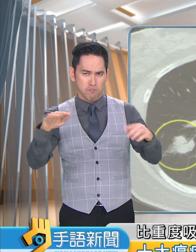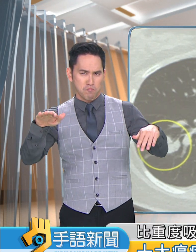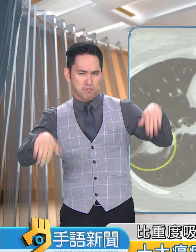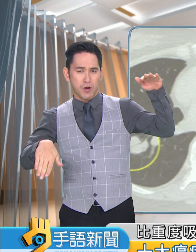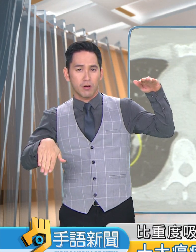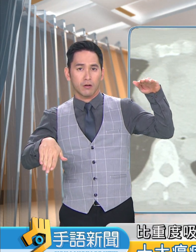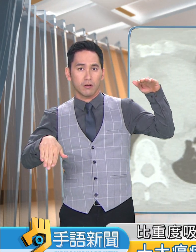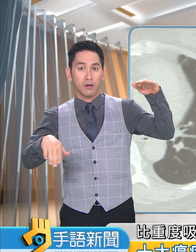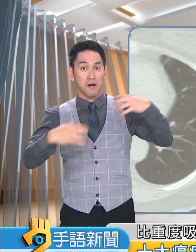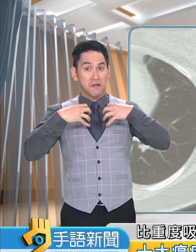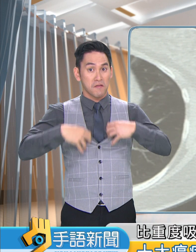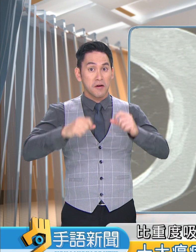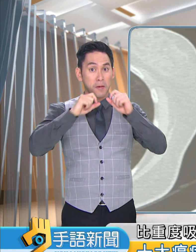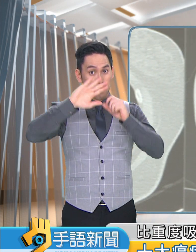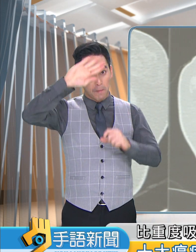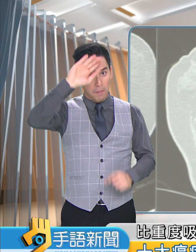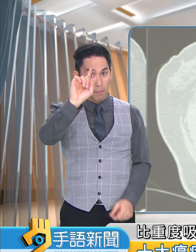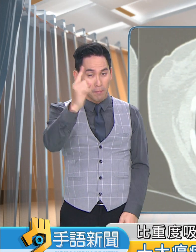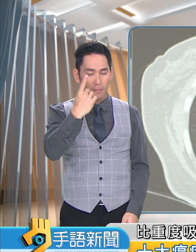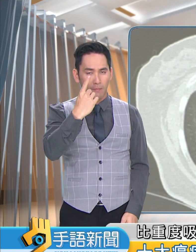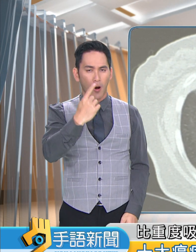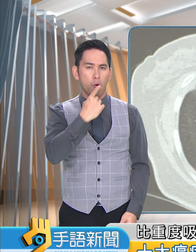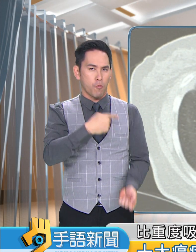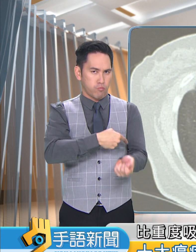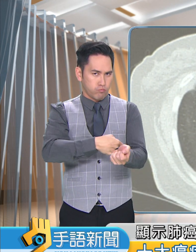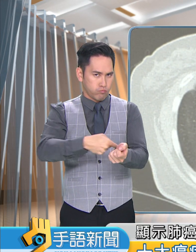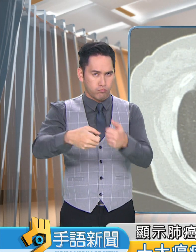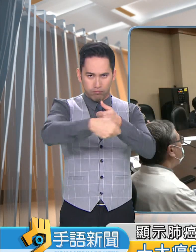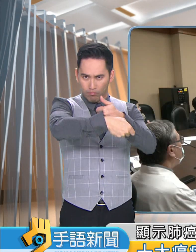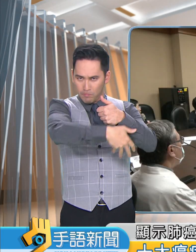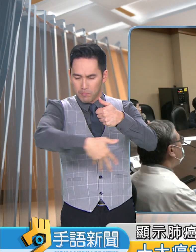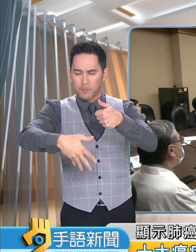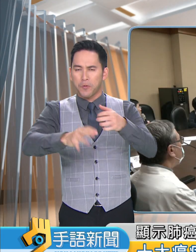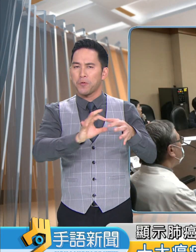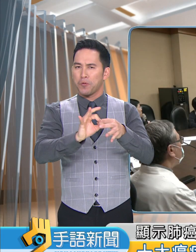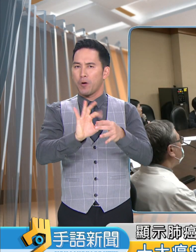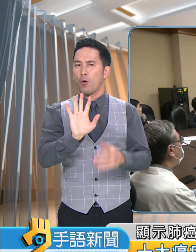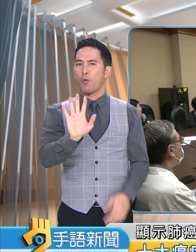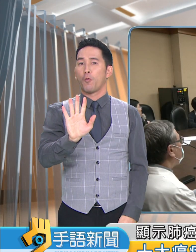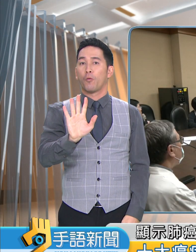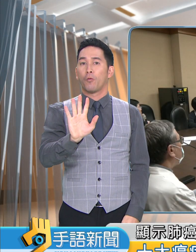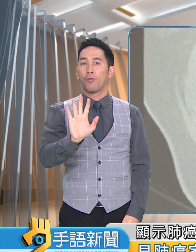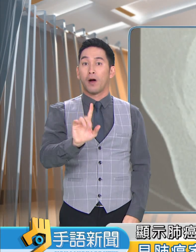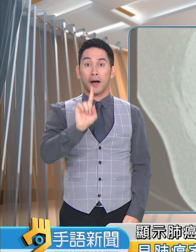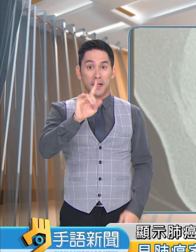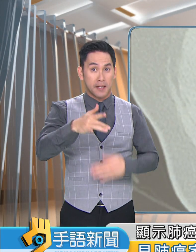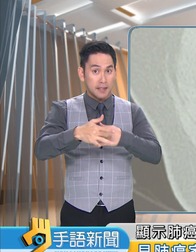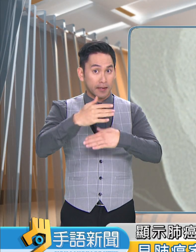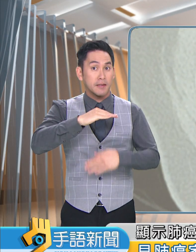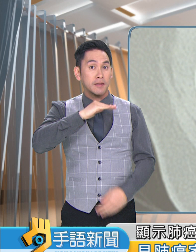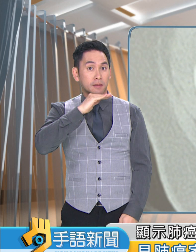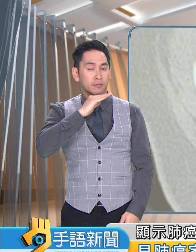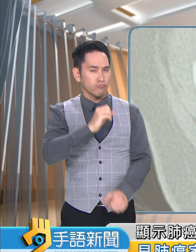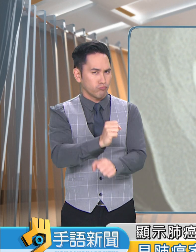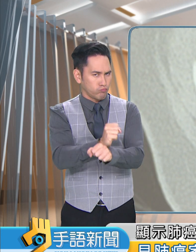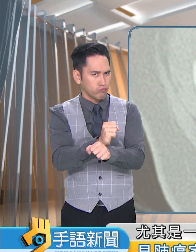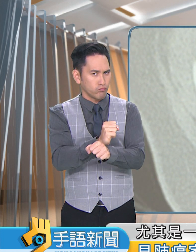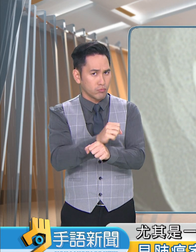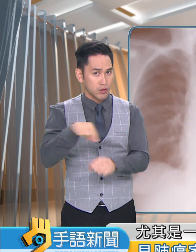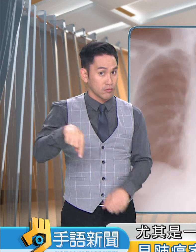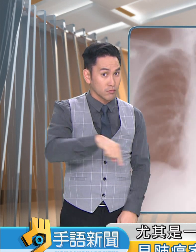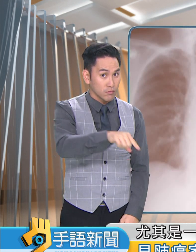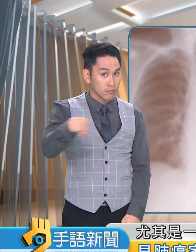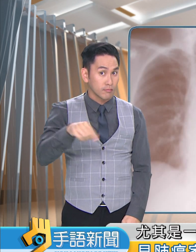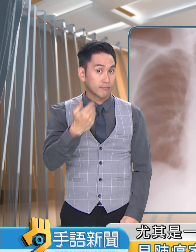比重度吸烟者还高，显示肺癌发生率与家族史息息相关，尤其